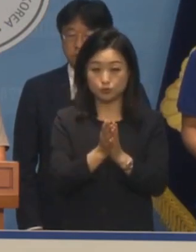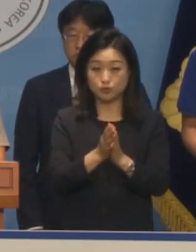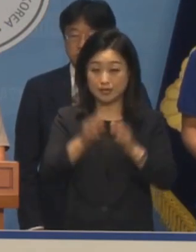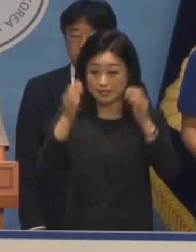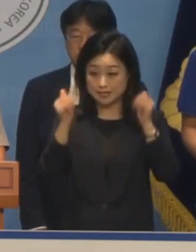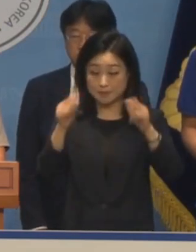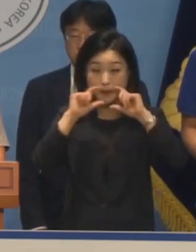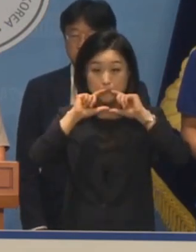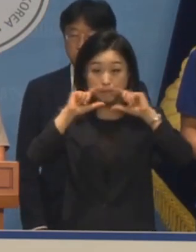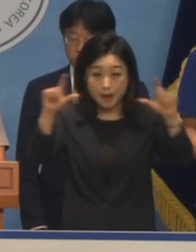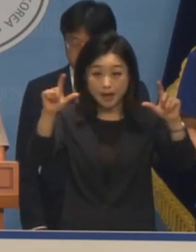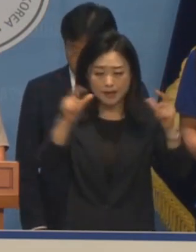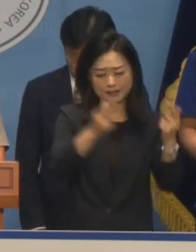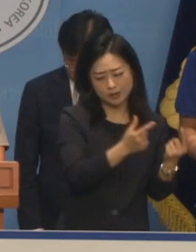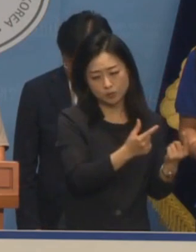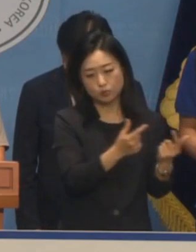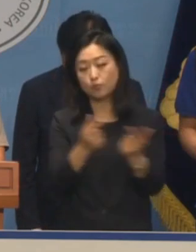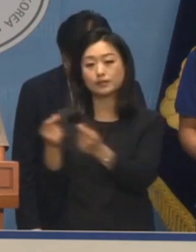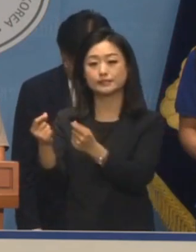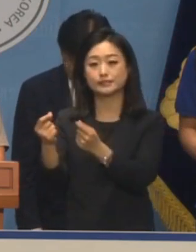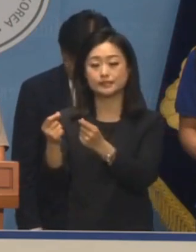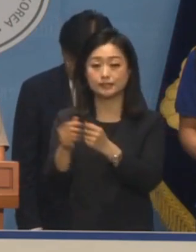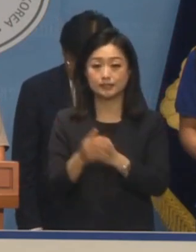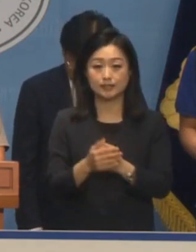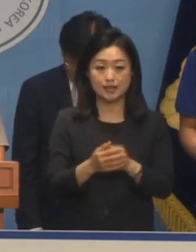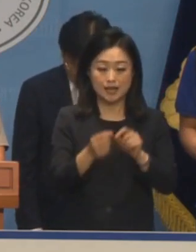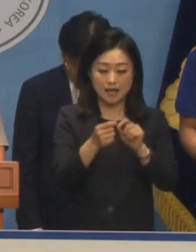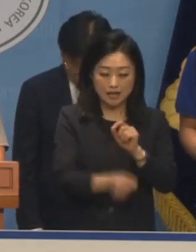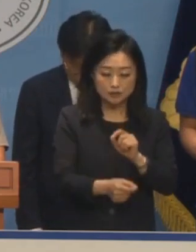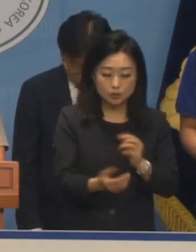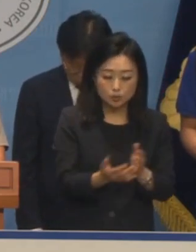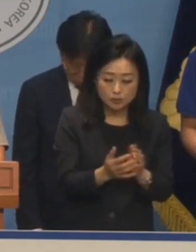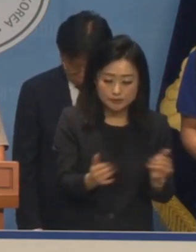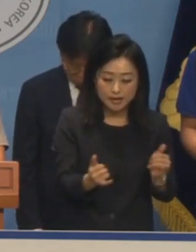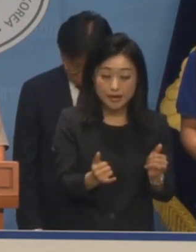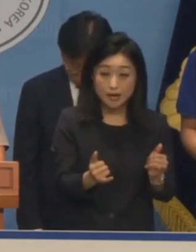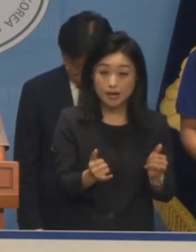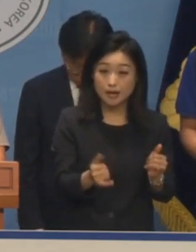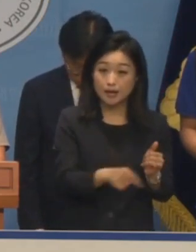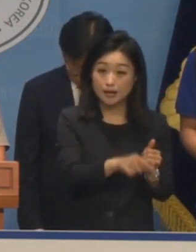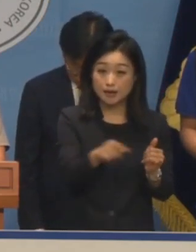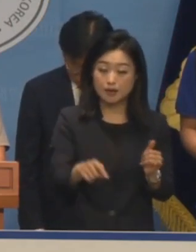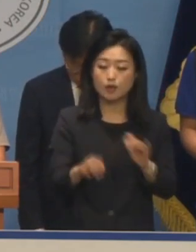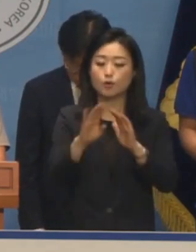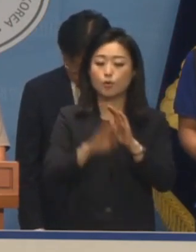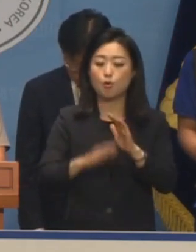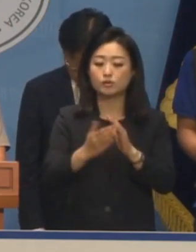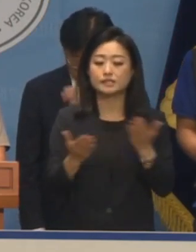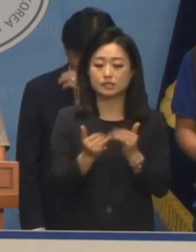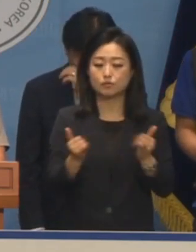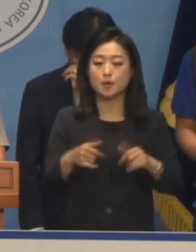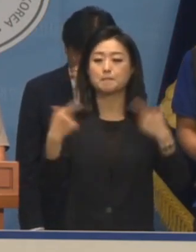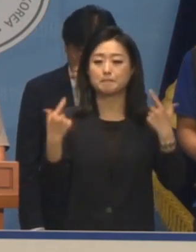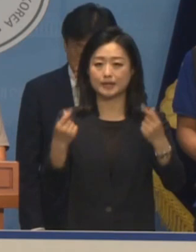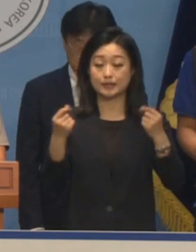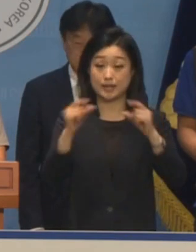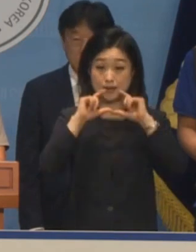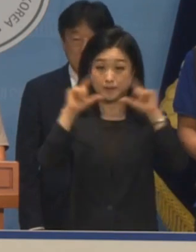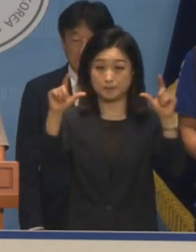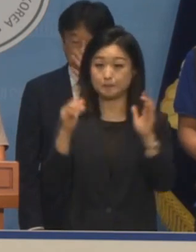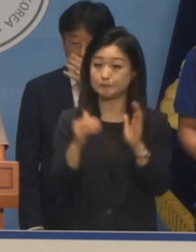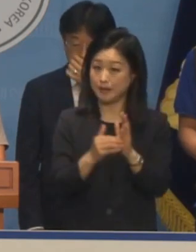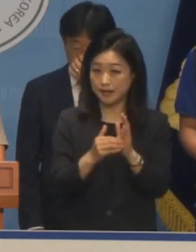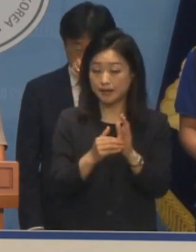심에서 일관되게 소를 제기한 산아 노동자들이 현대제철 직원이 맞다고 결론내렸습니다